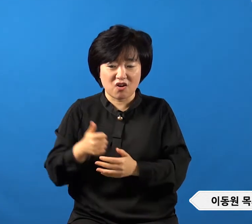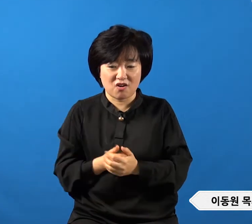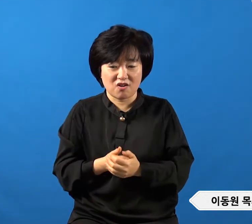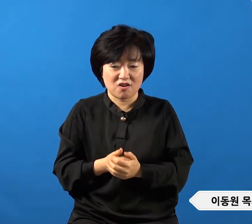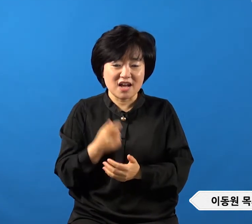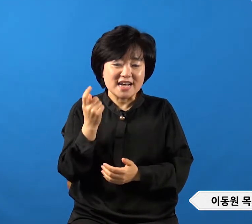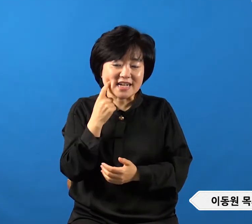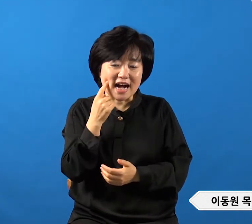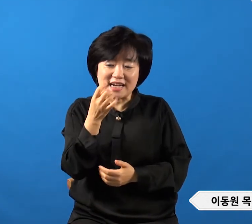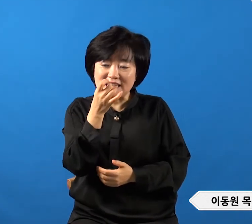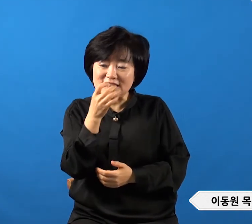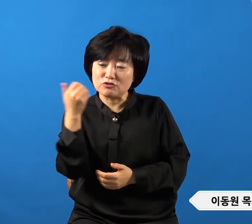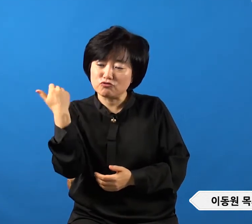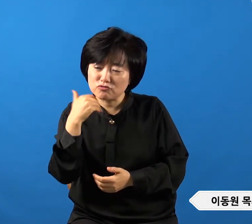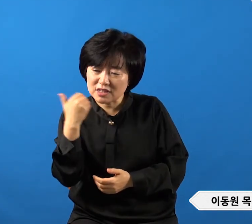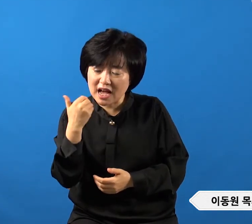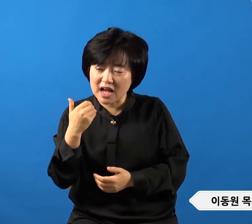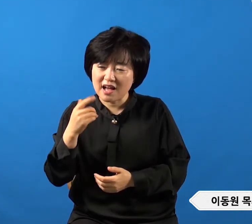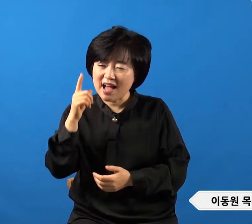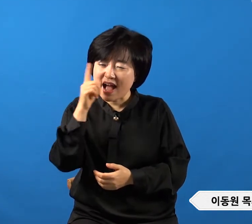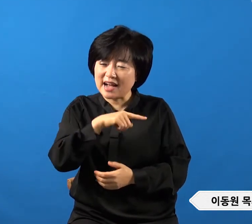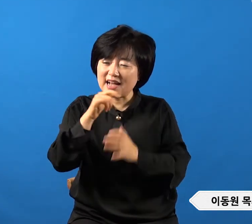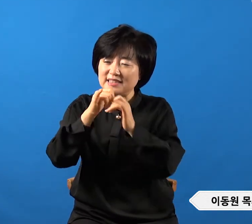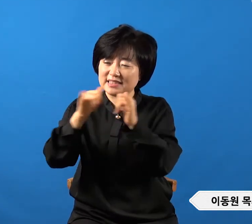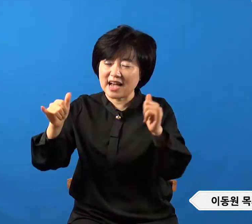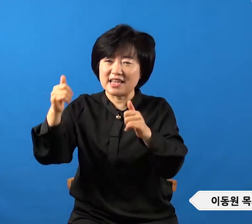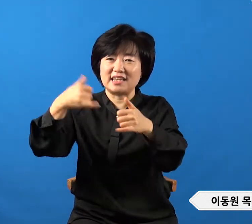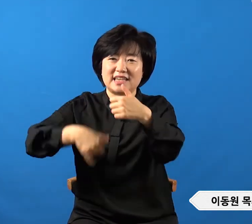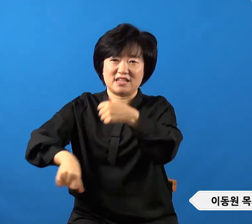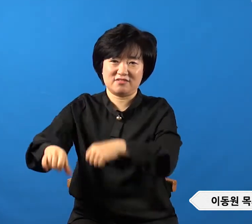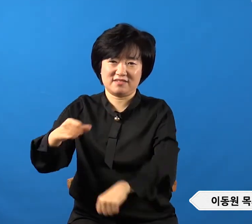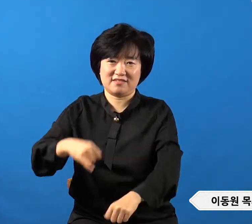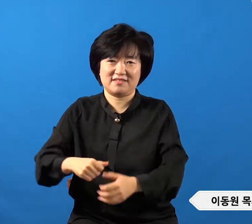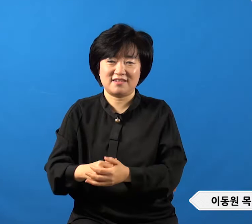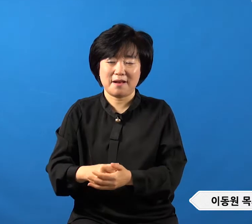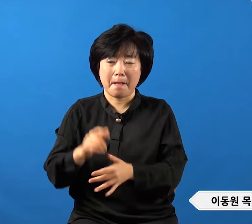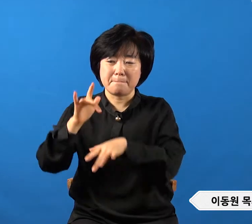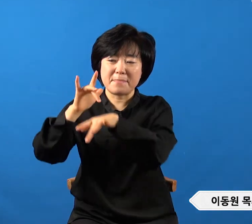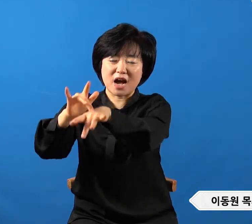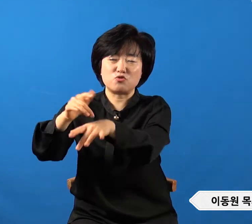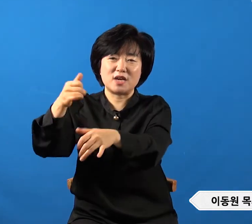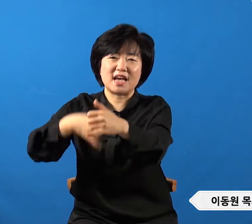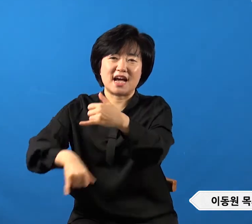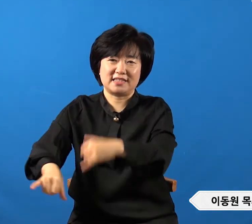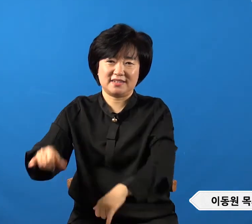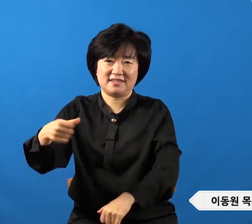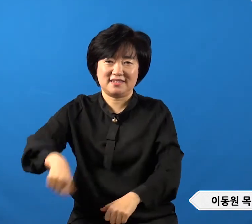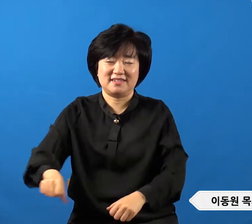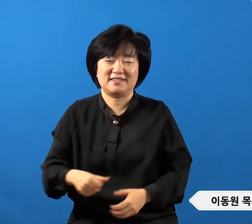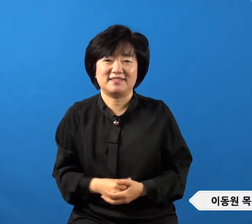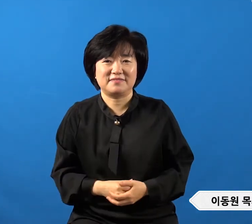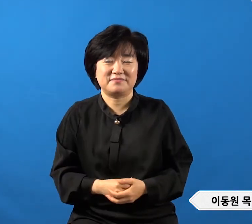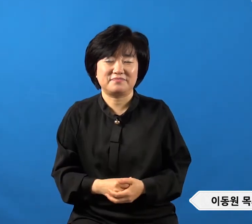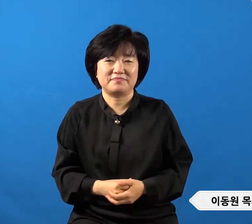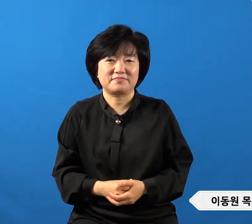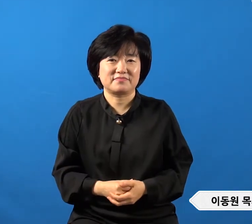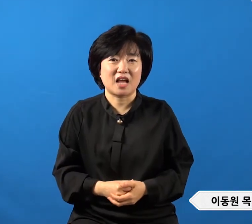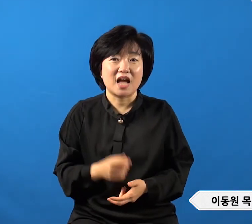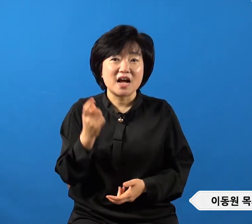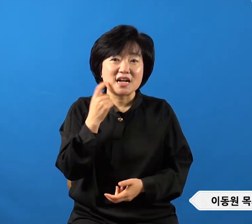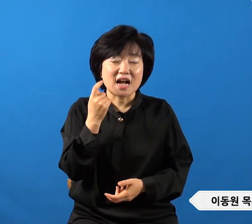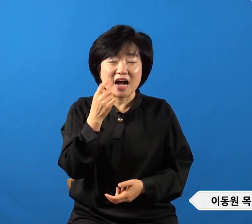가라지는 뭐냐? 이 가라지는 악한 자의 아들들이다. 악마의 아들들, 마귀의 아들들이다.